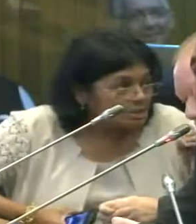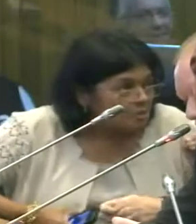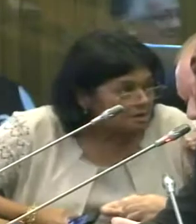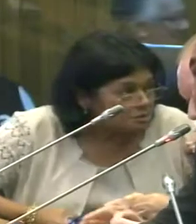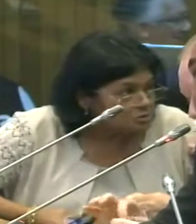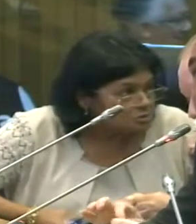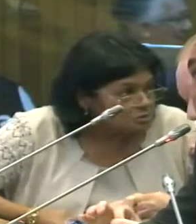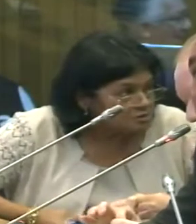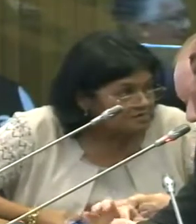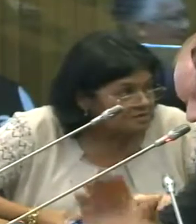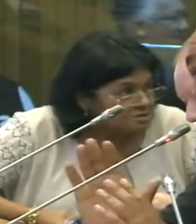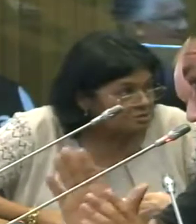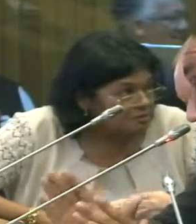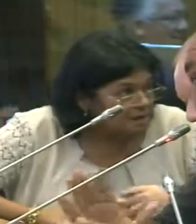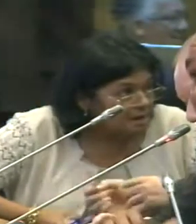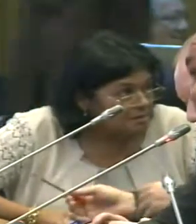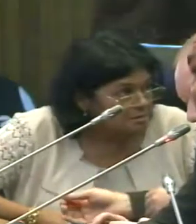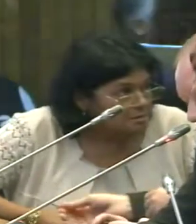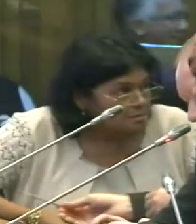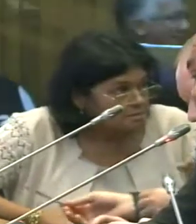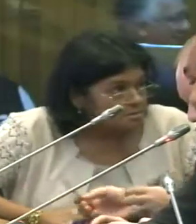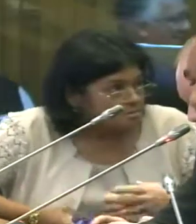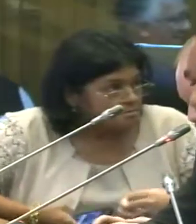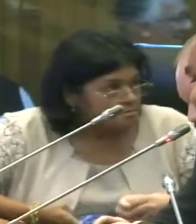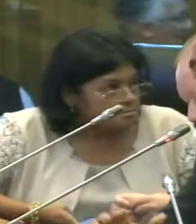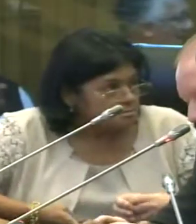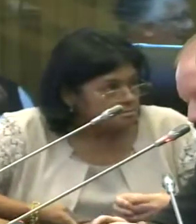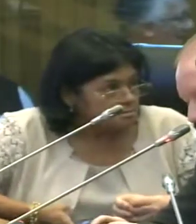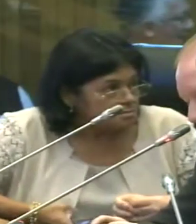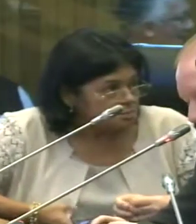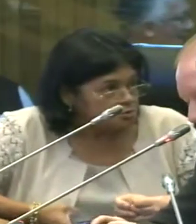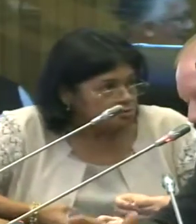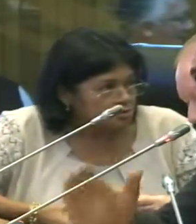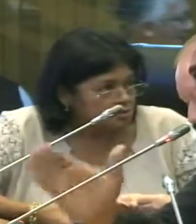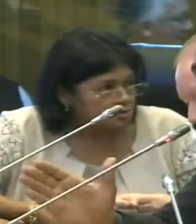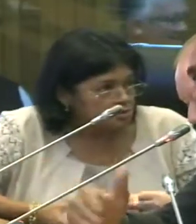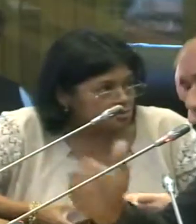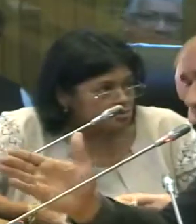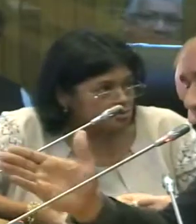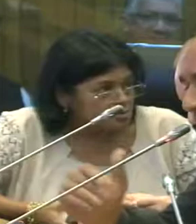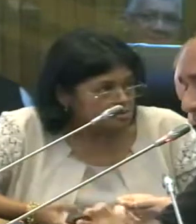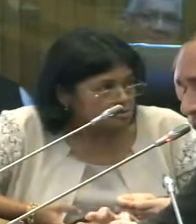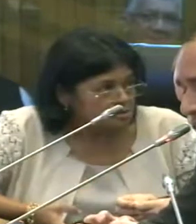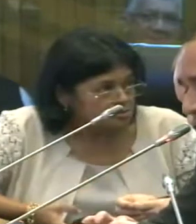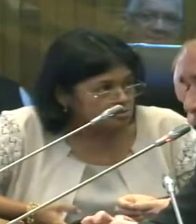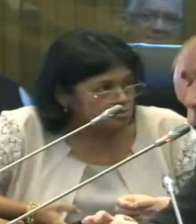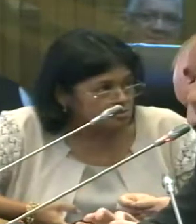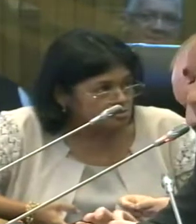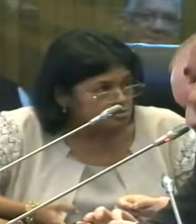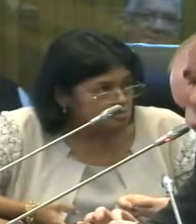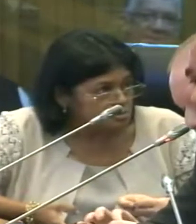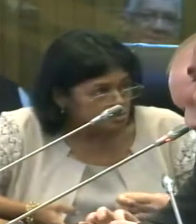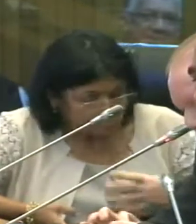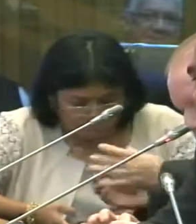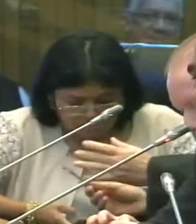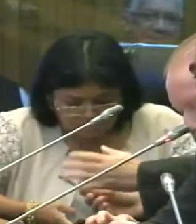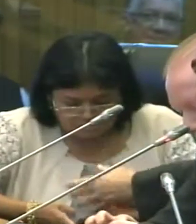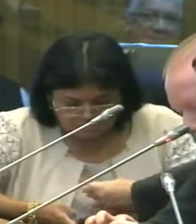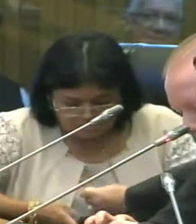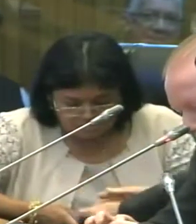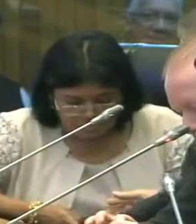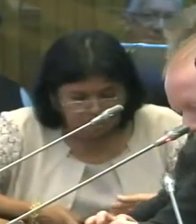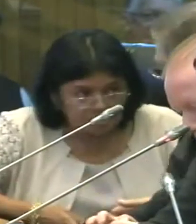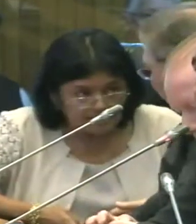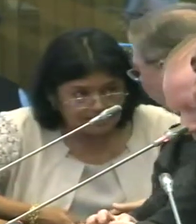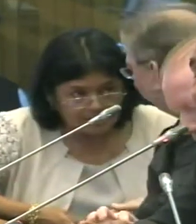a postura da Prefeitura de São Luís em relação a essa questão da retirada do carro, que inclusive servia de moradia a ele. Eu acho